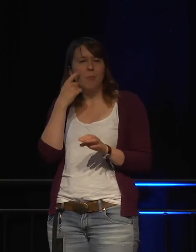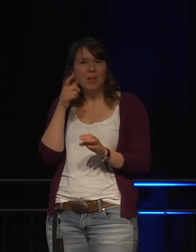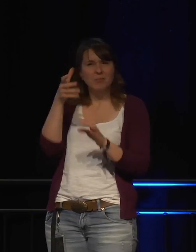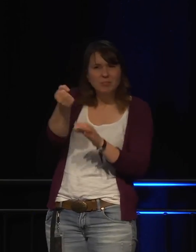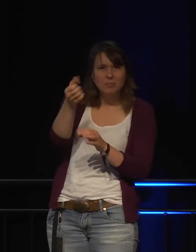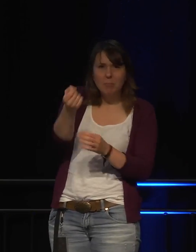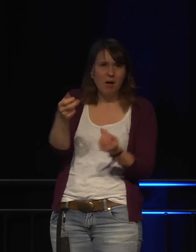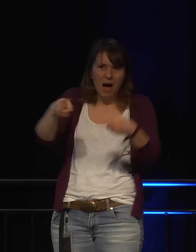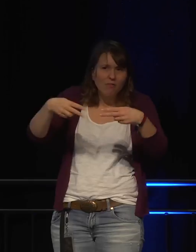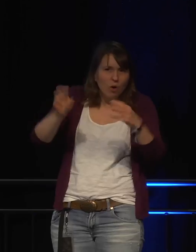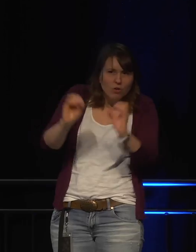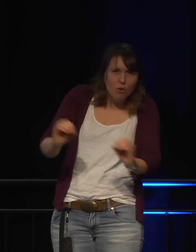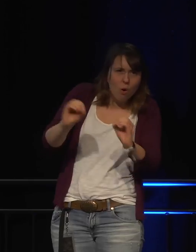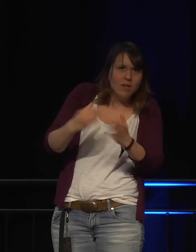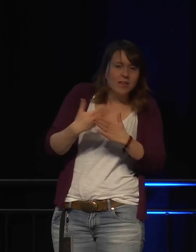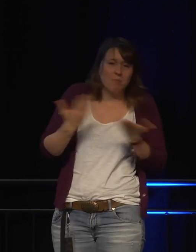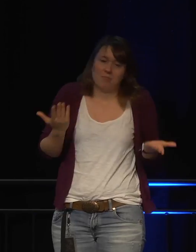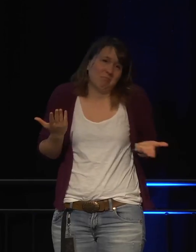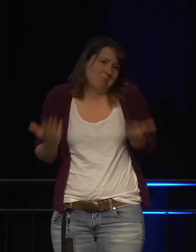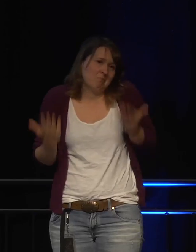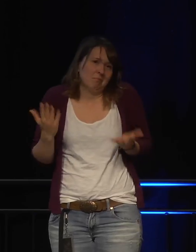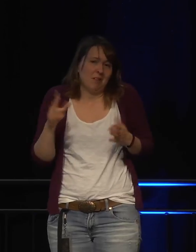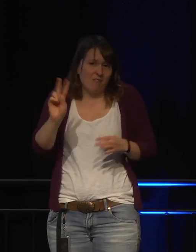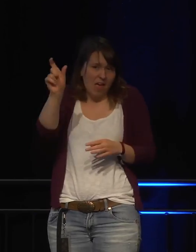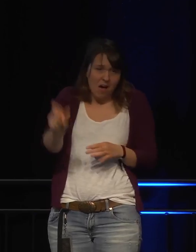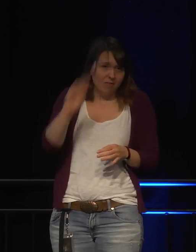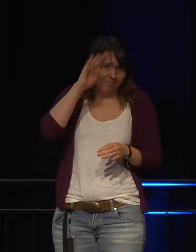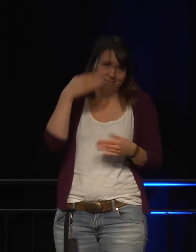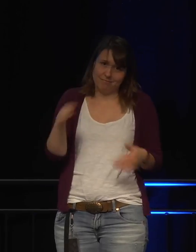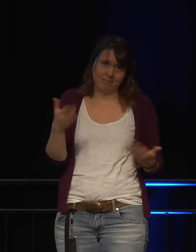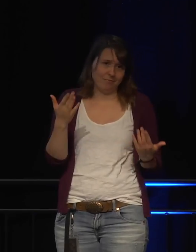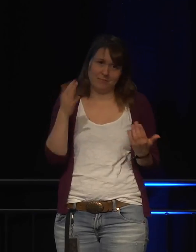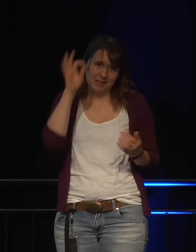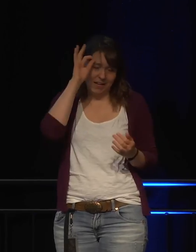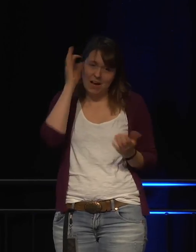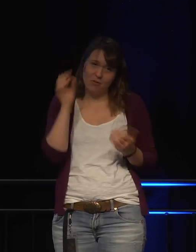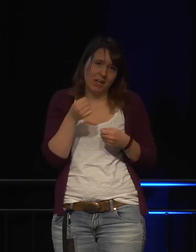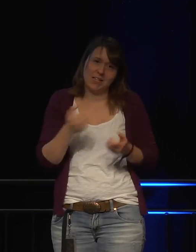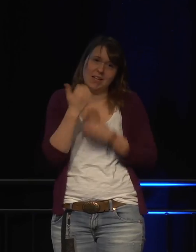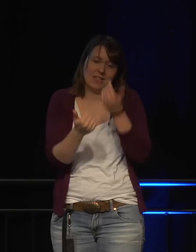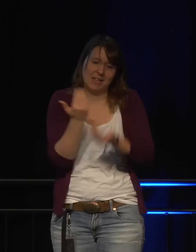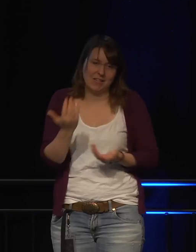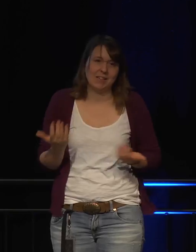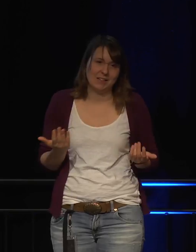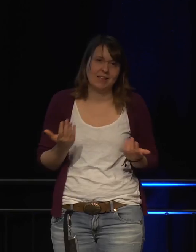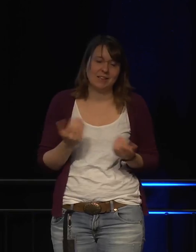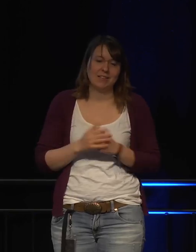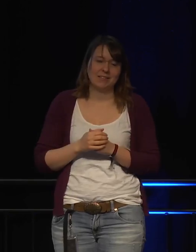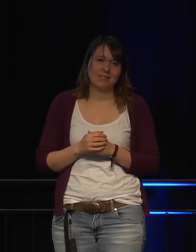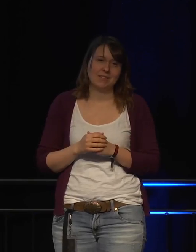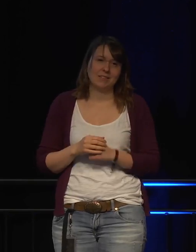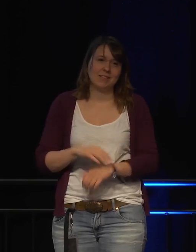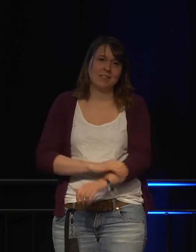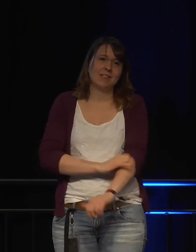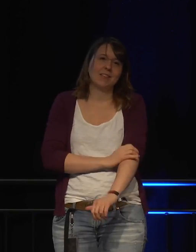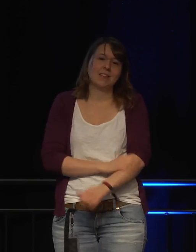a la persona, pero nunca recibí una respuesta, así que no puedo decir nada sobre eso. Pero coleccionan ejemplos, y si